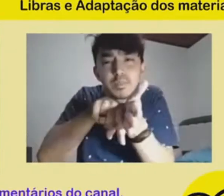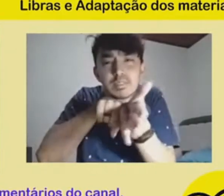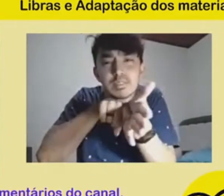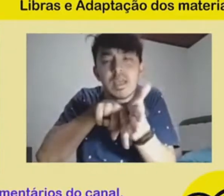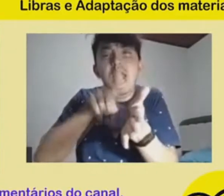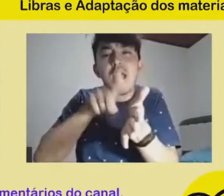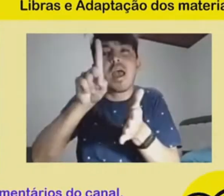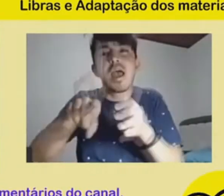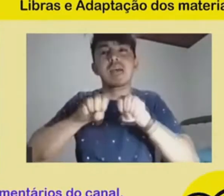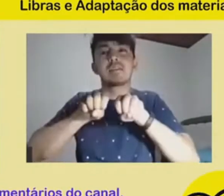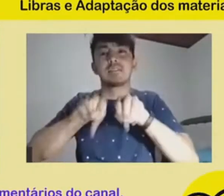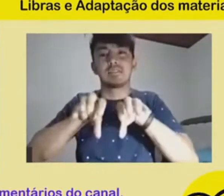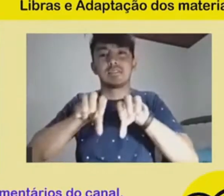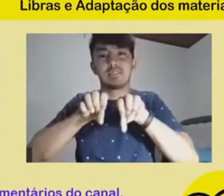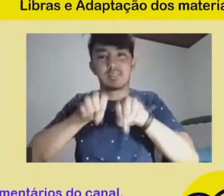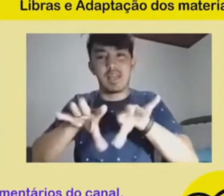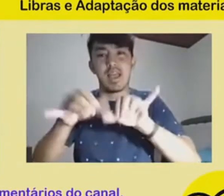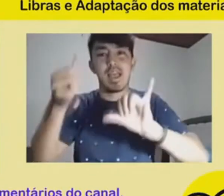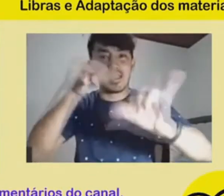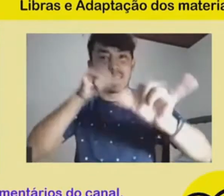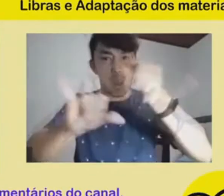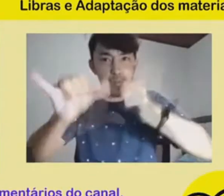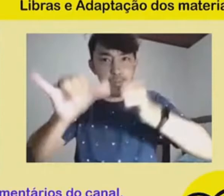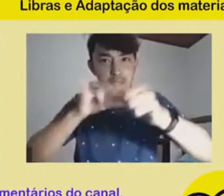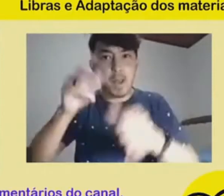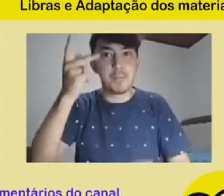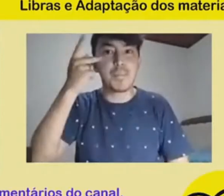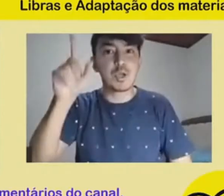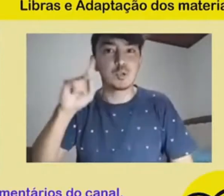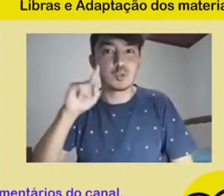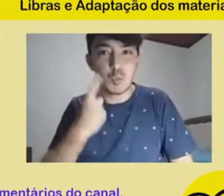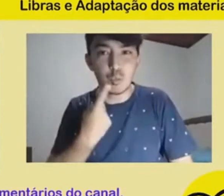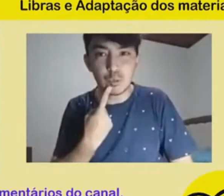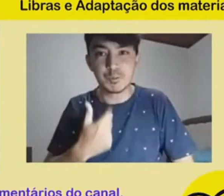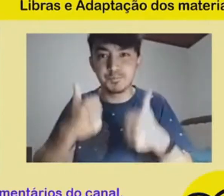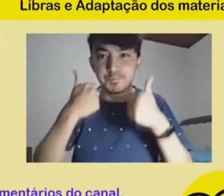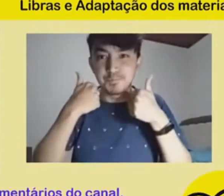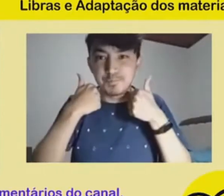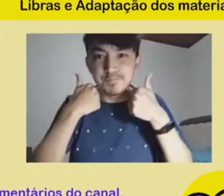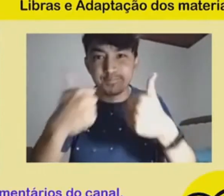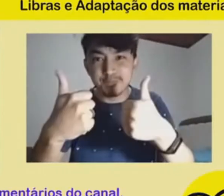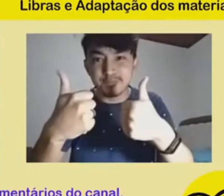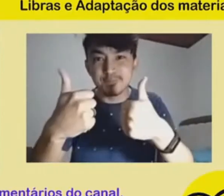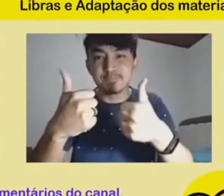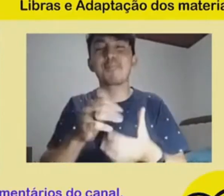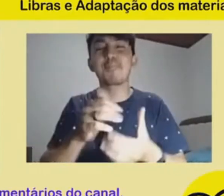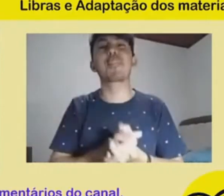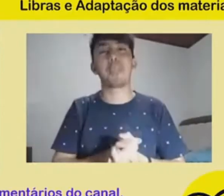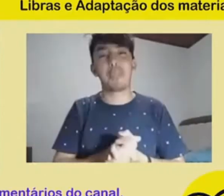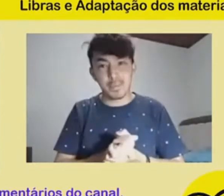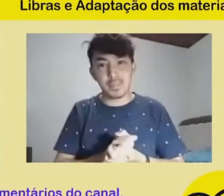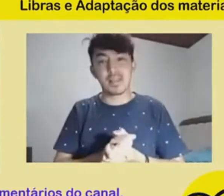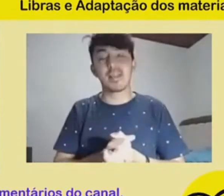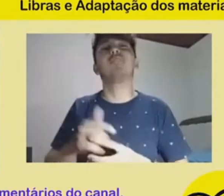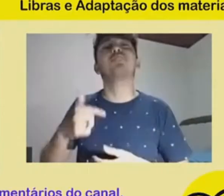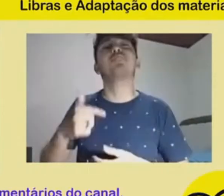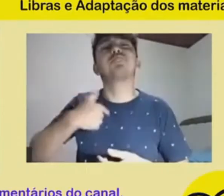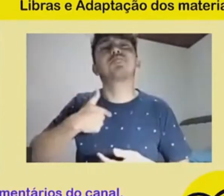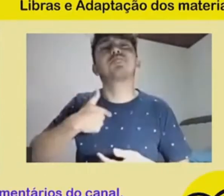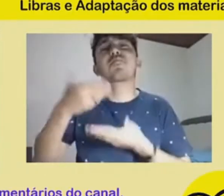E dentro dessas ciências, o meu foco, a minha pesquisa está no ensino de música para surdos. Beleza?